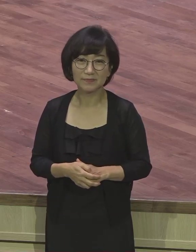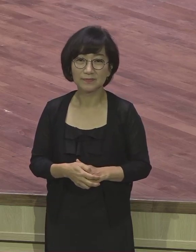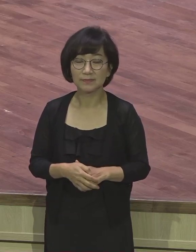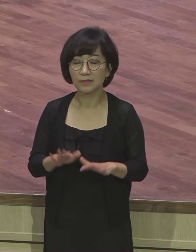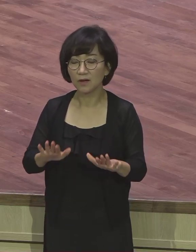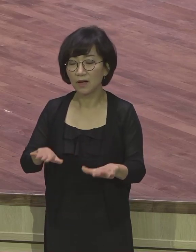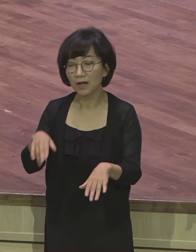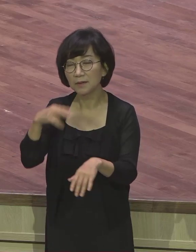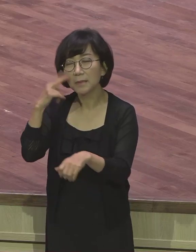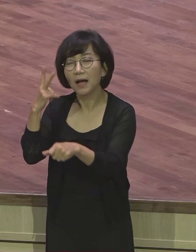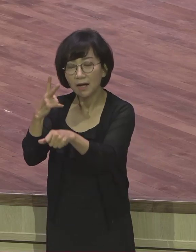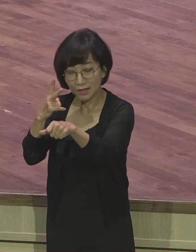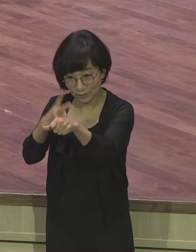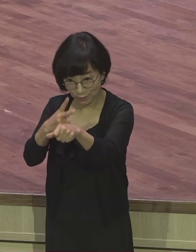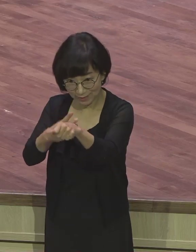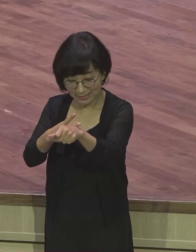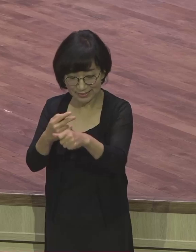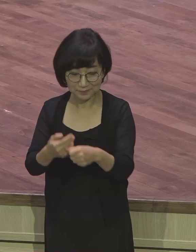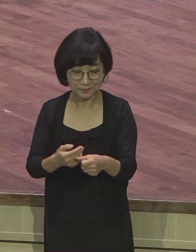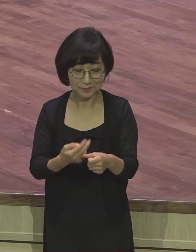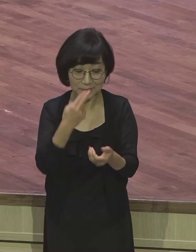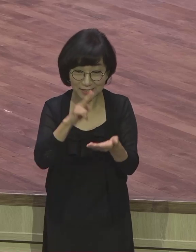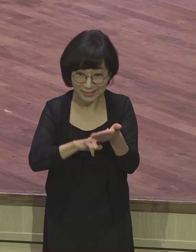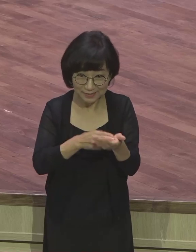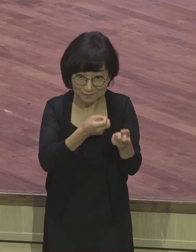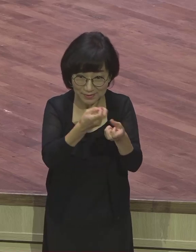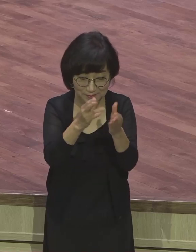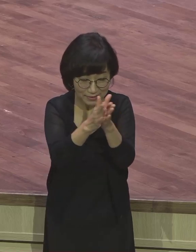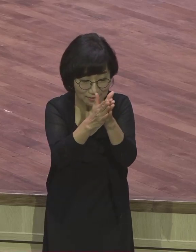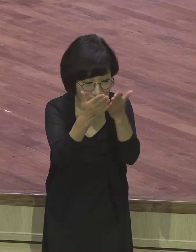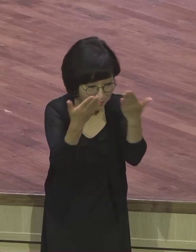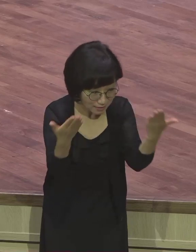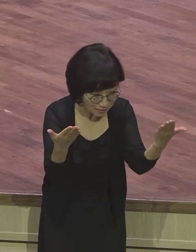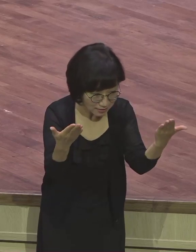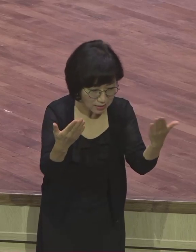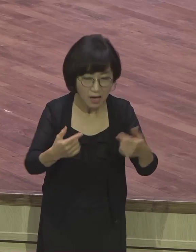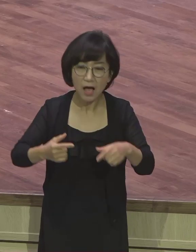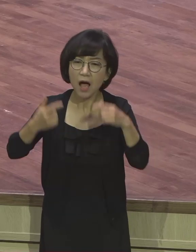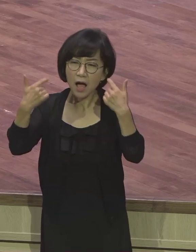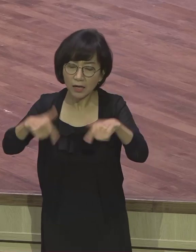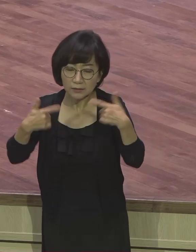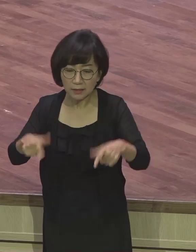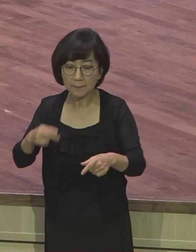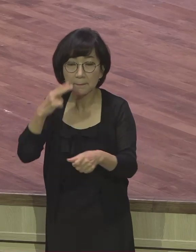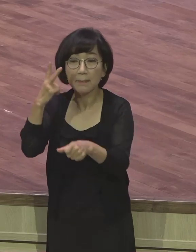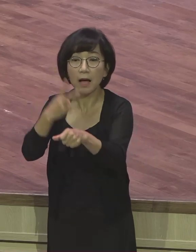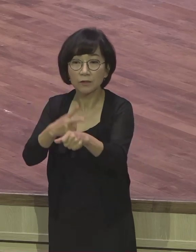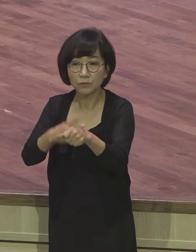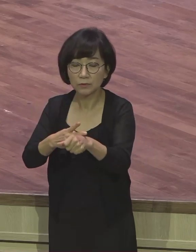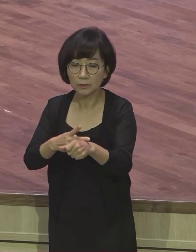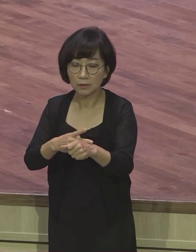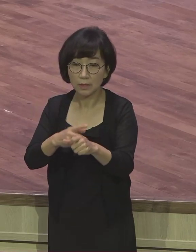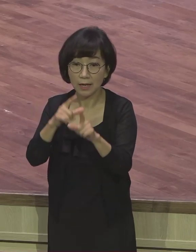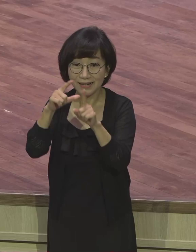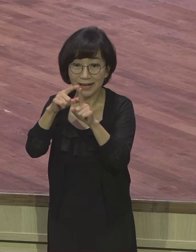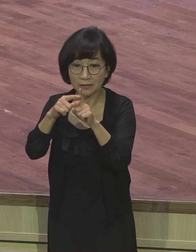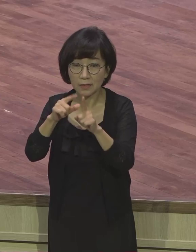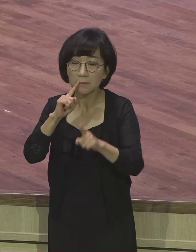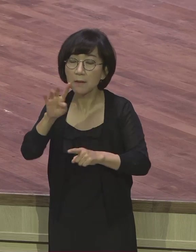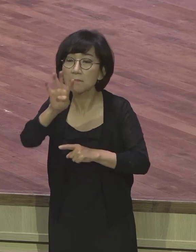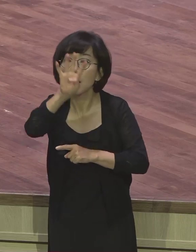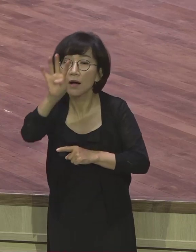사도 바울은 서신서를 바울의 서신서를 보면요 바울이 은혜라는 표현을요 굉장히